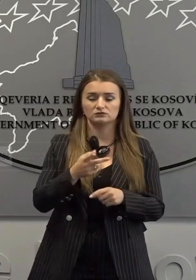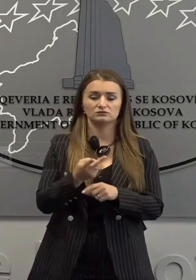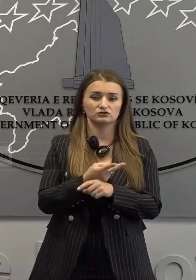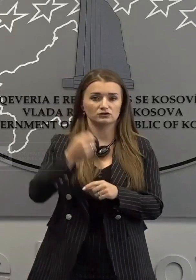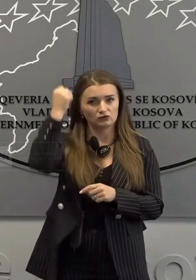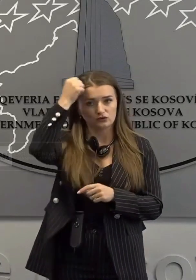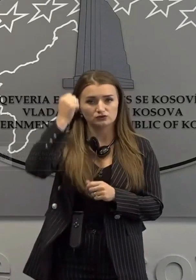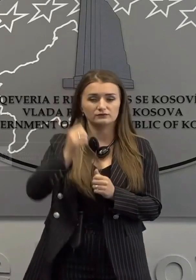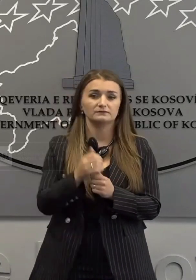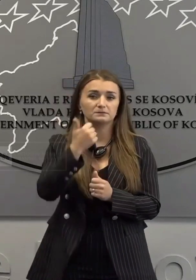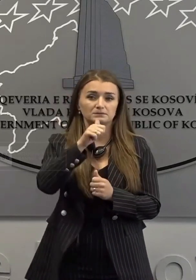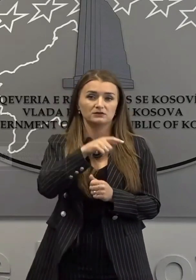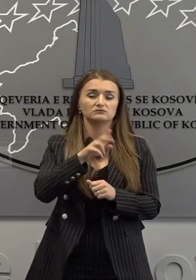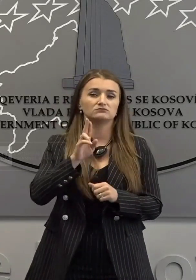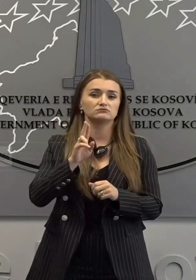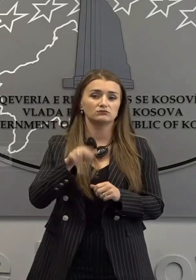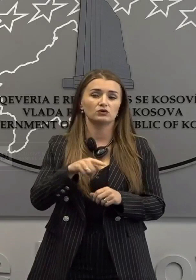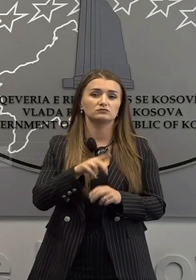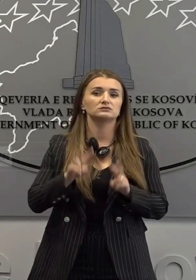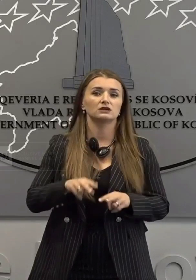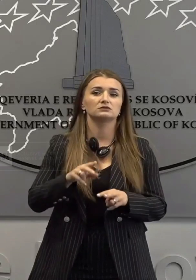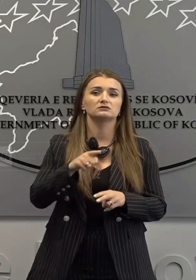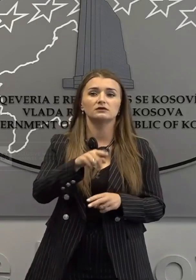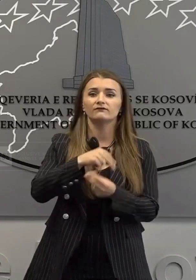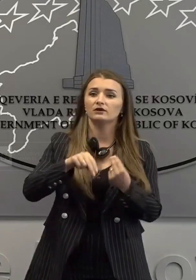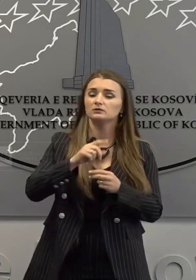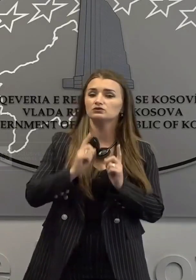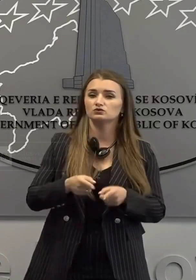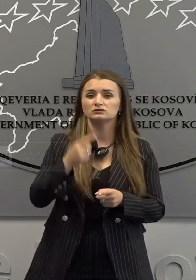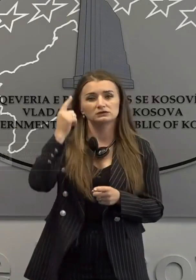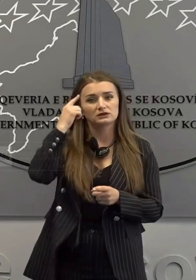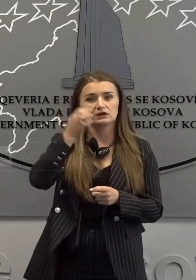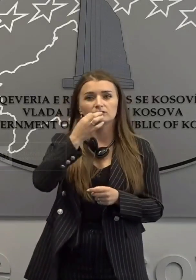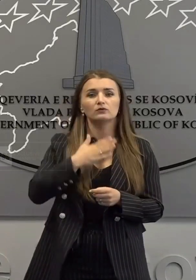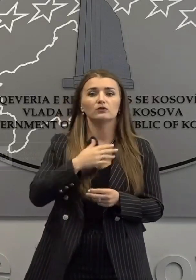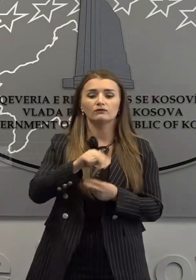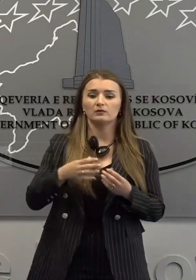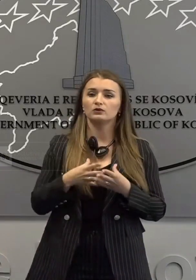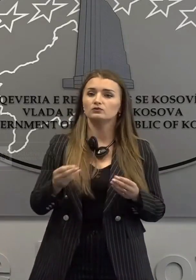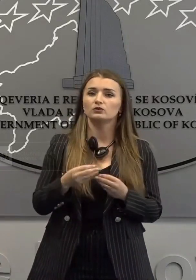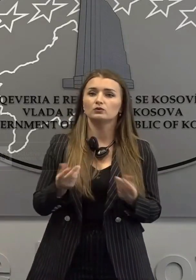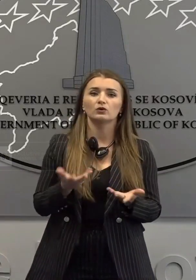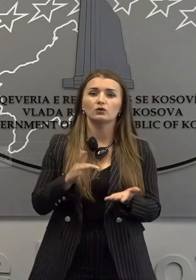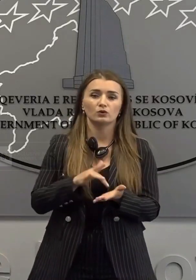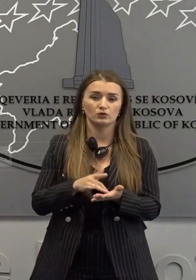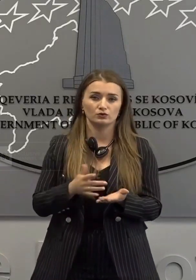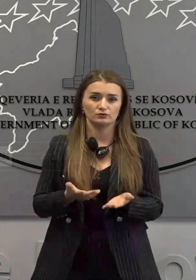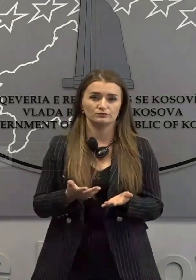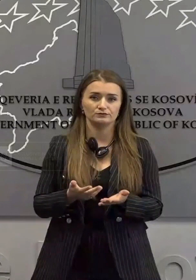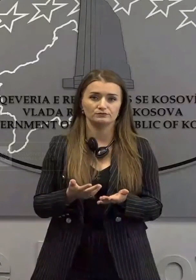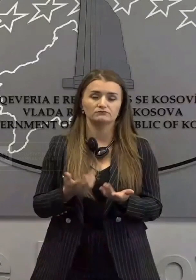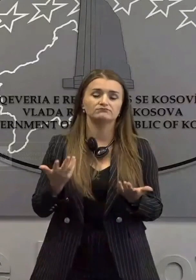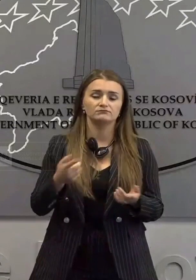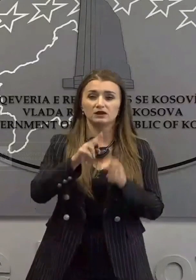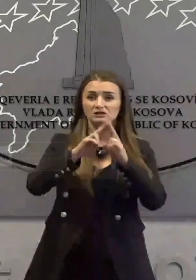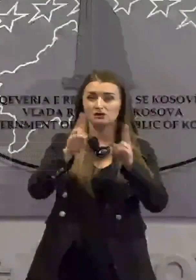familjeve të din, por gjithashtu është obligim i faktorëve ndërkombëtar që të bëjnë trysni mbi